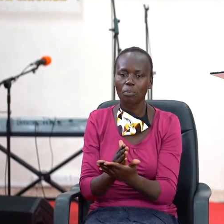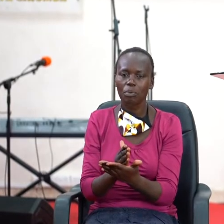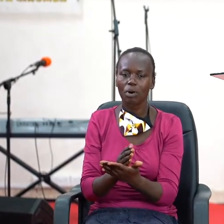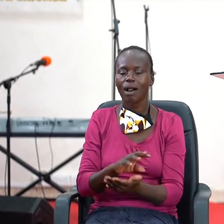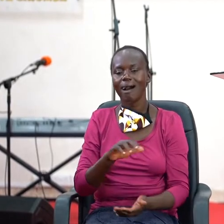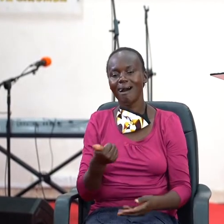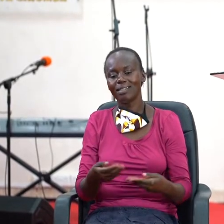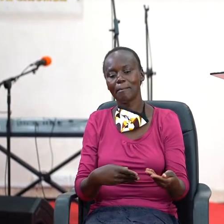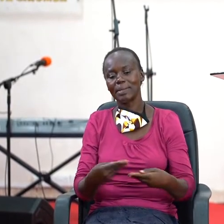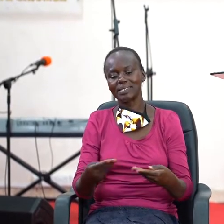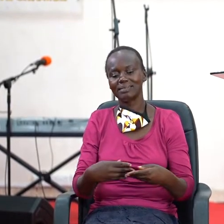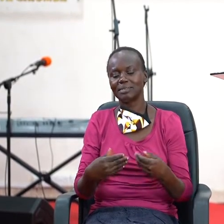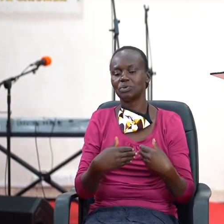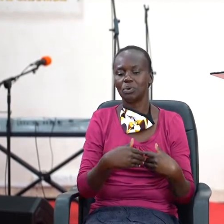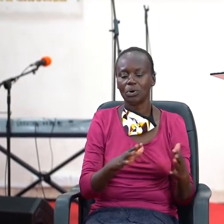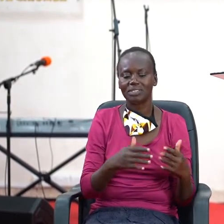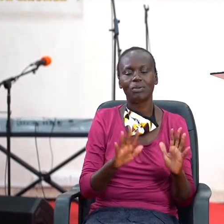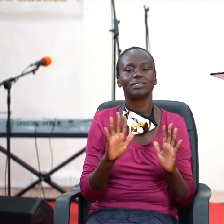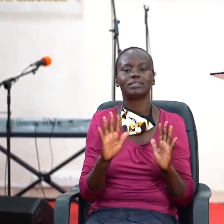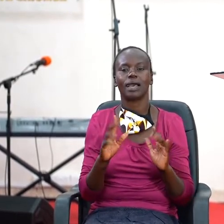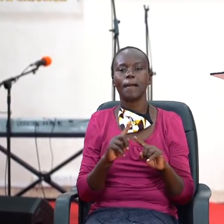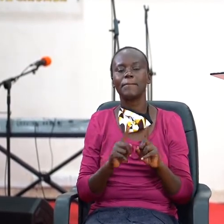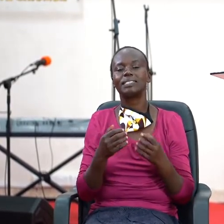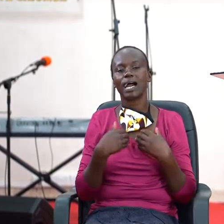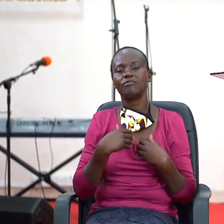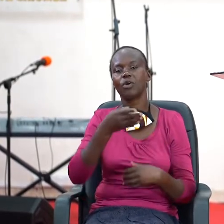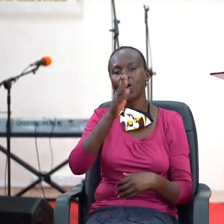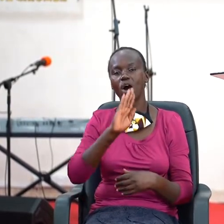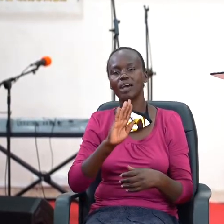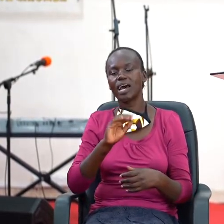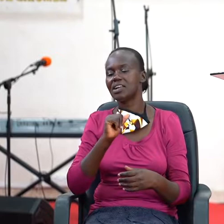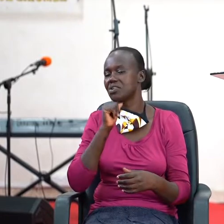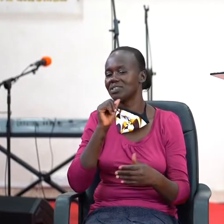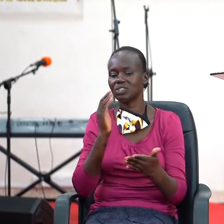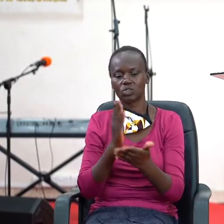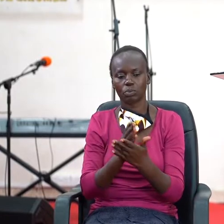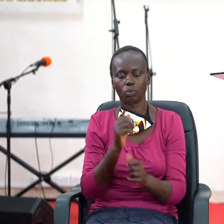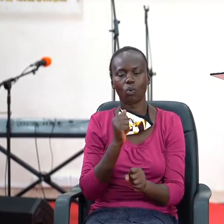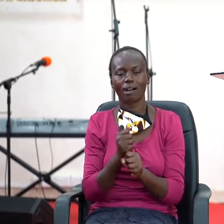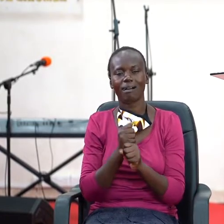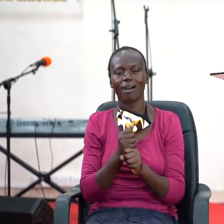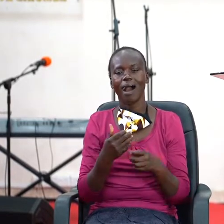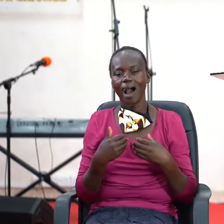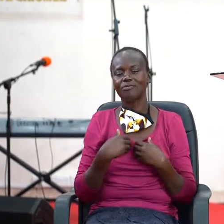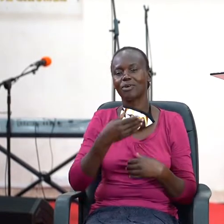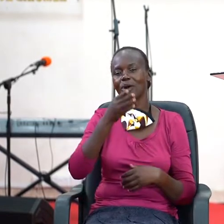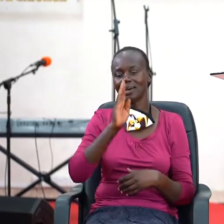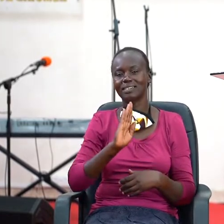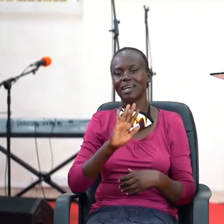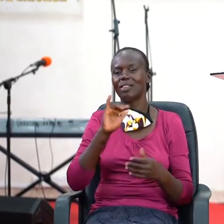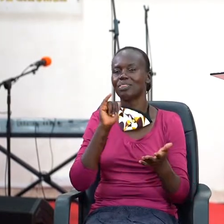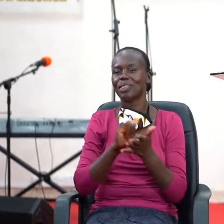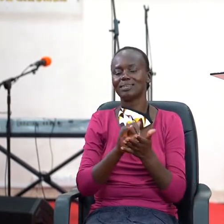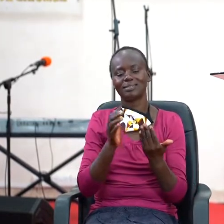wamepoteza biashara zao, lakini tunaye Mungu ambaye hata kufuta kazi. Tunaye Mungu bado